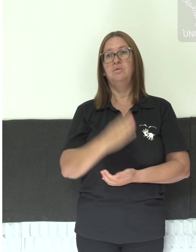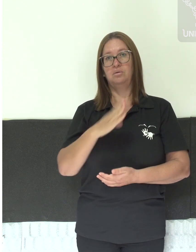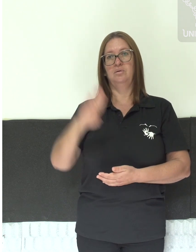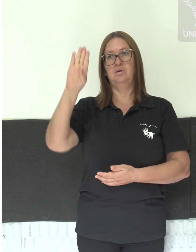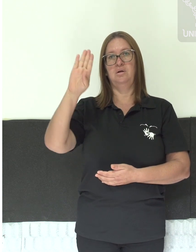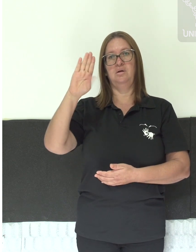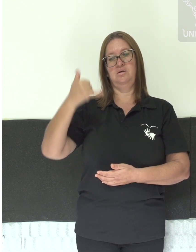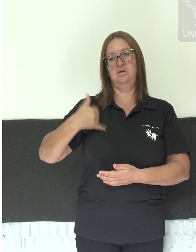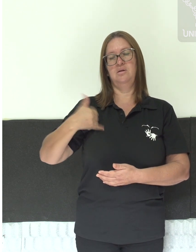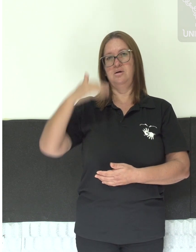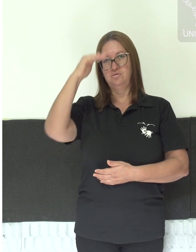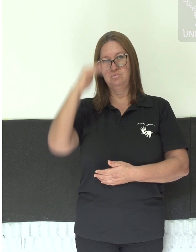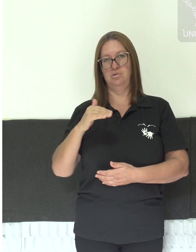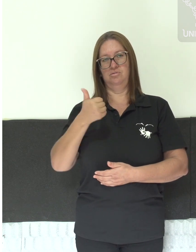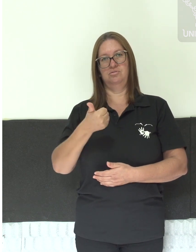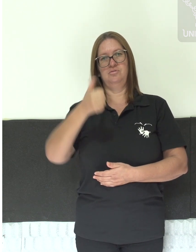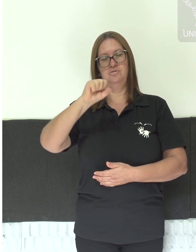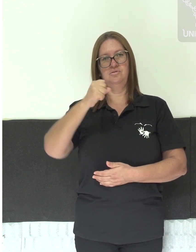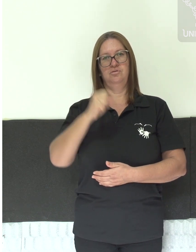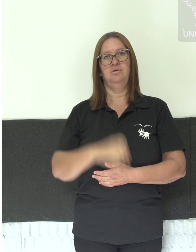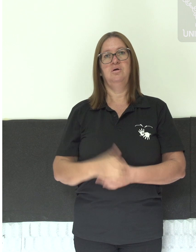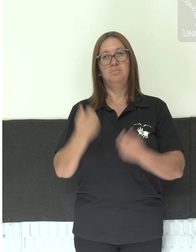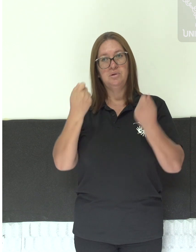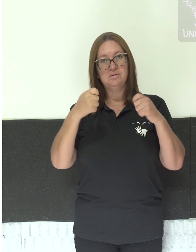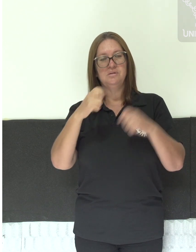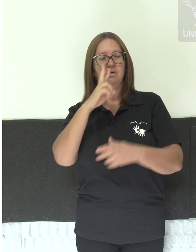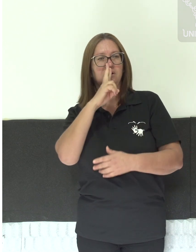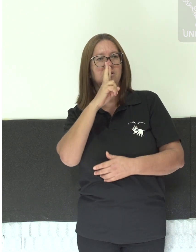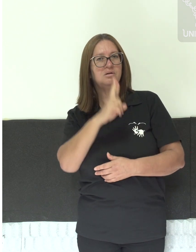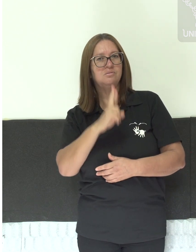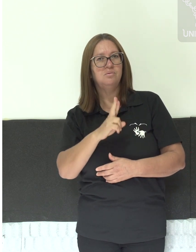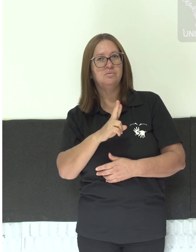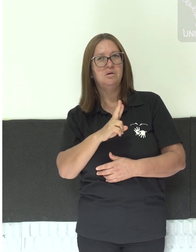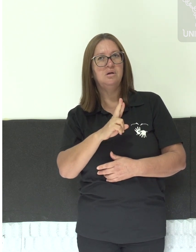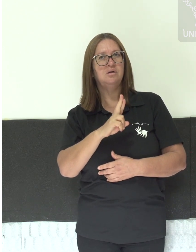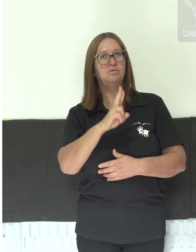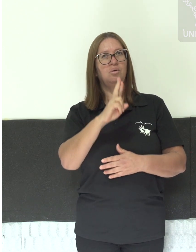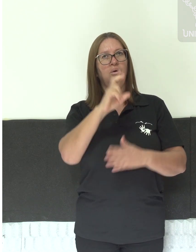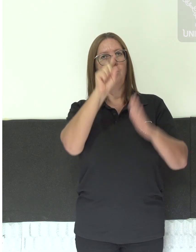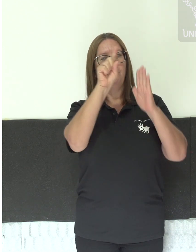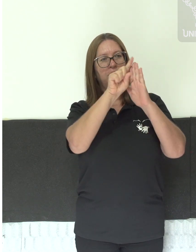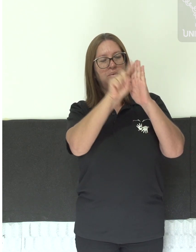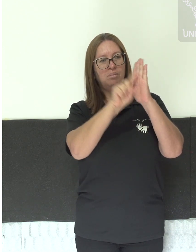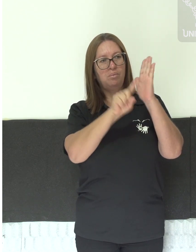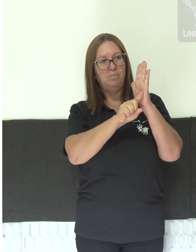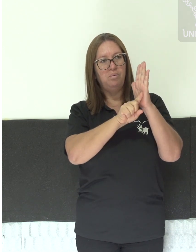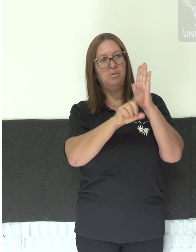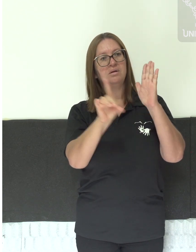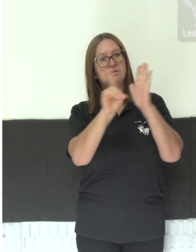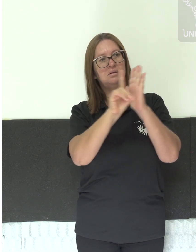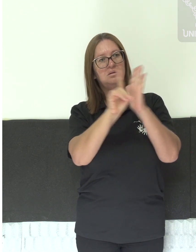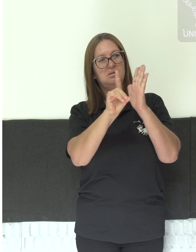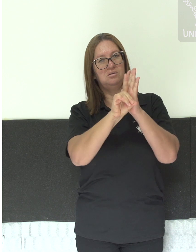candidato menor de 18 anos, deverá responder a eventuais formulários e declarações que venham a